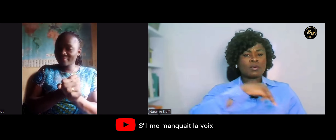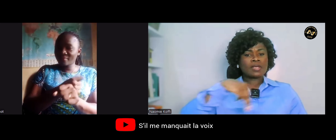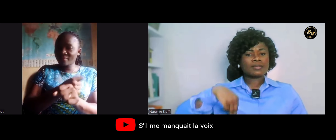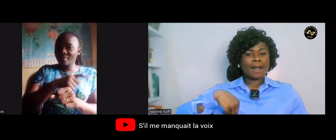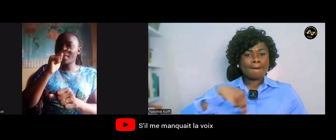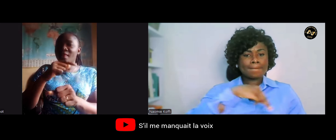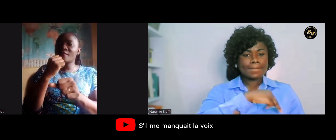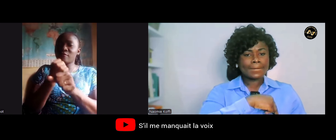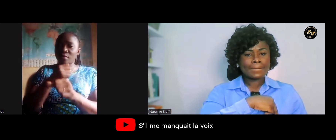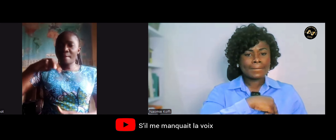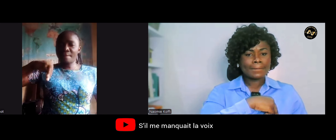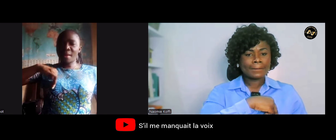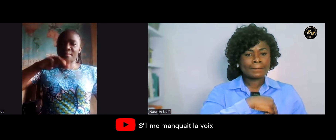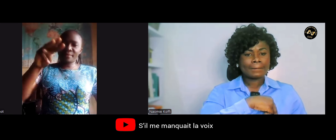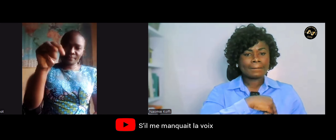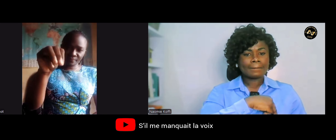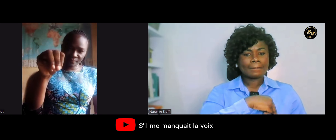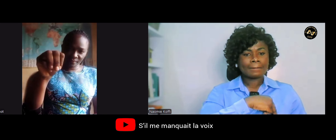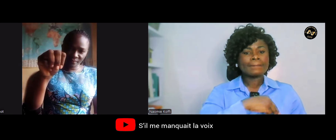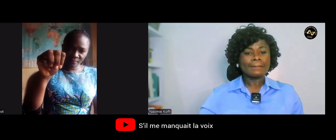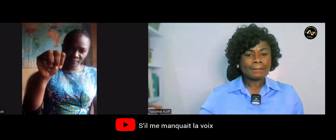C'est quoi ça?